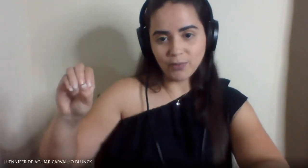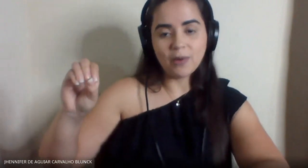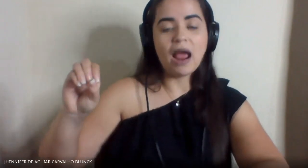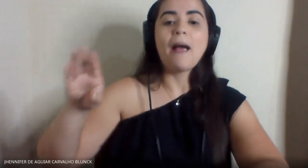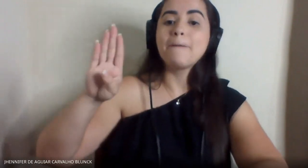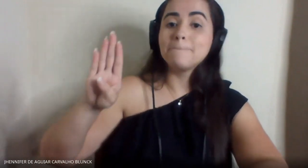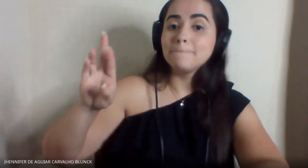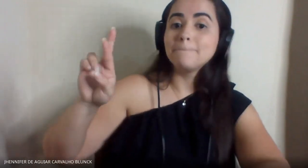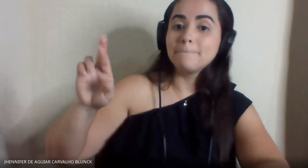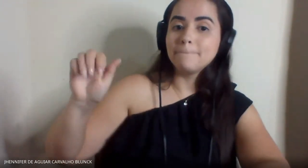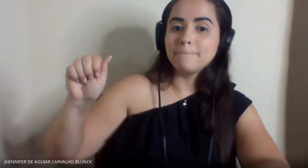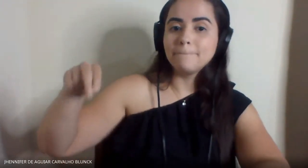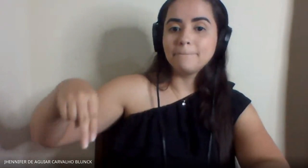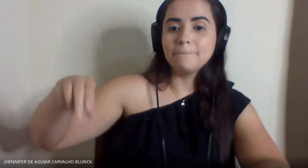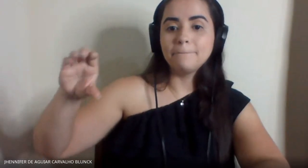Castelo